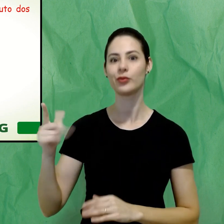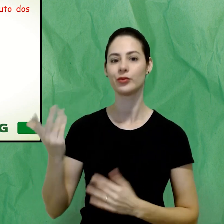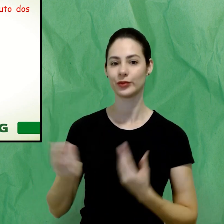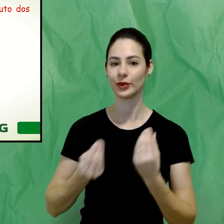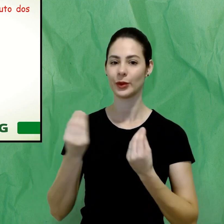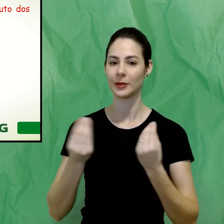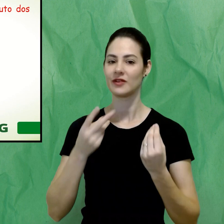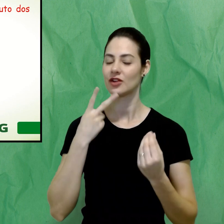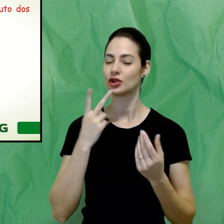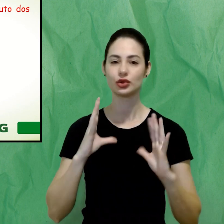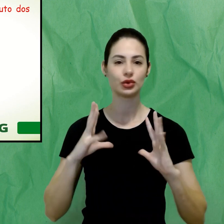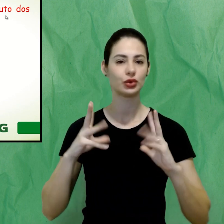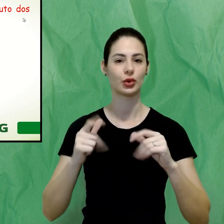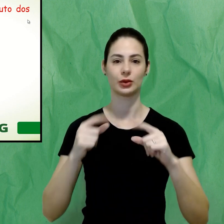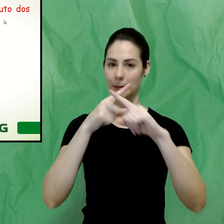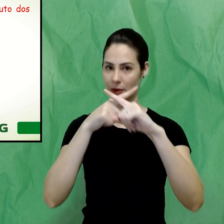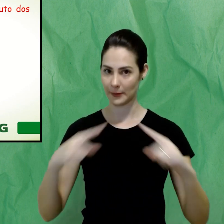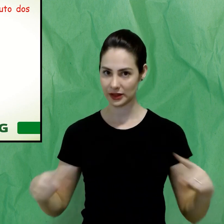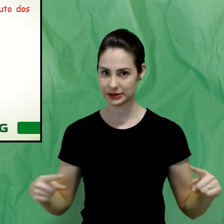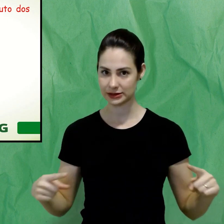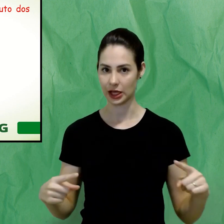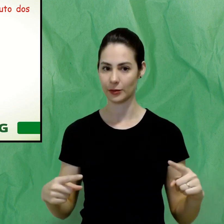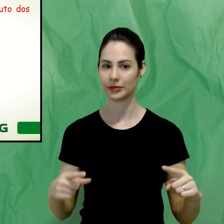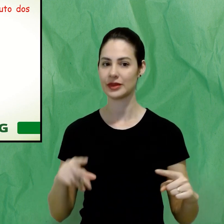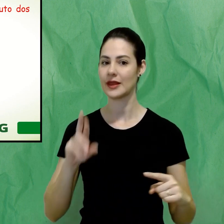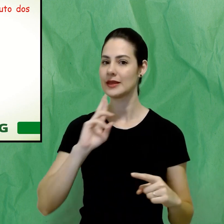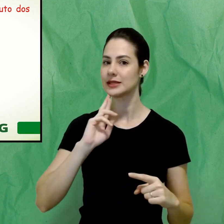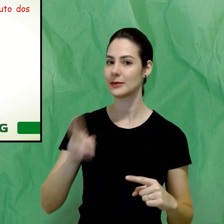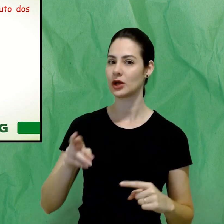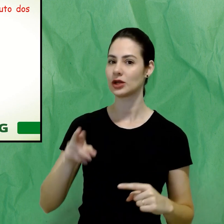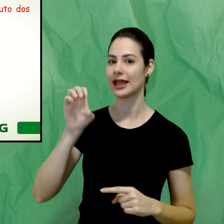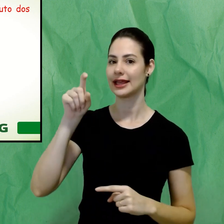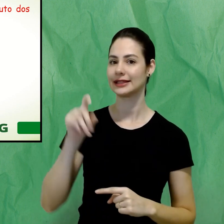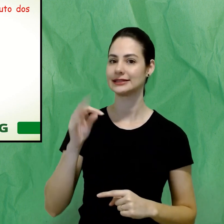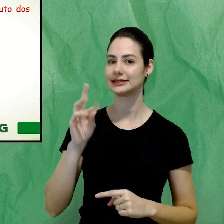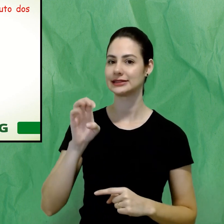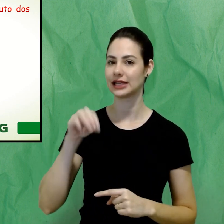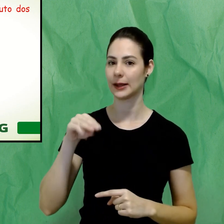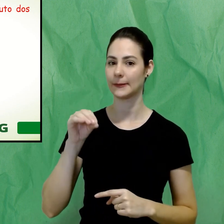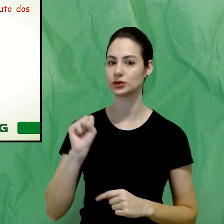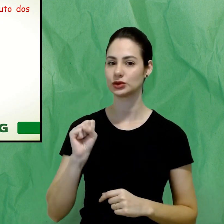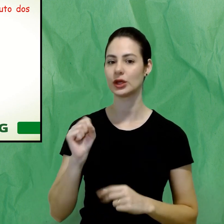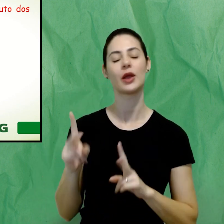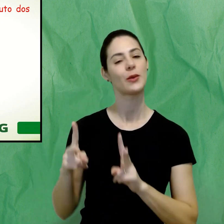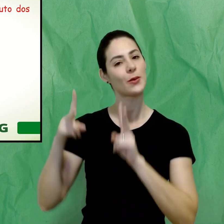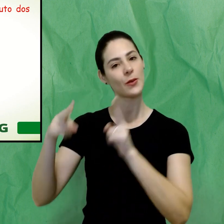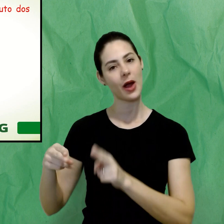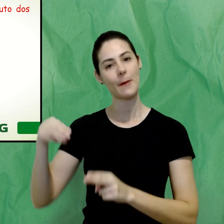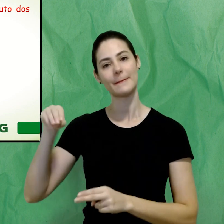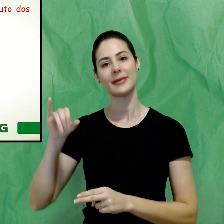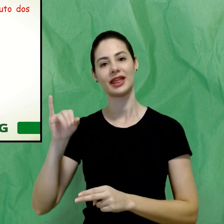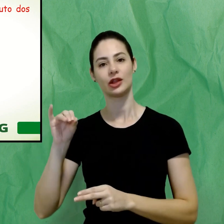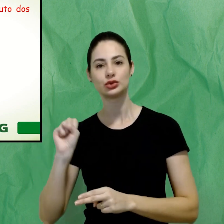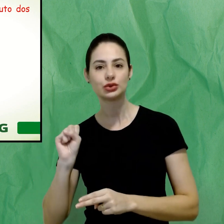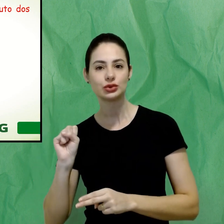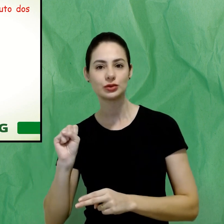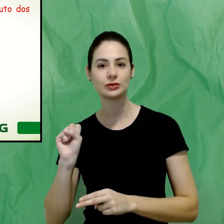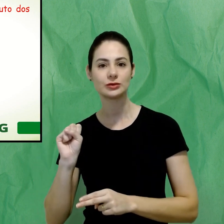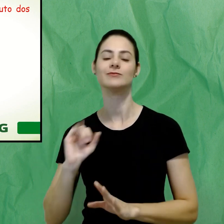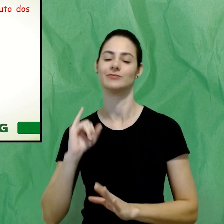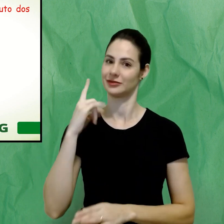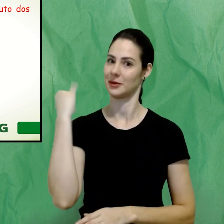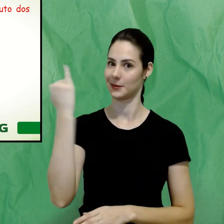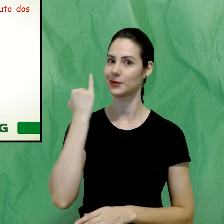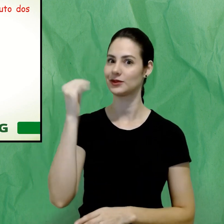fala que, em toda proporção, o produto dos extremos é igual ao produto dos meios.